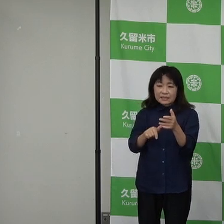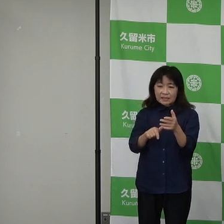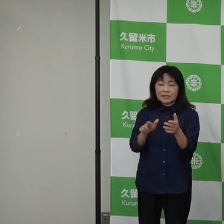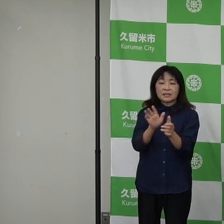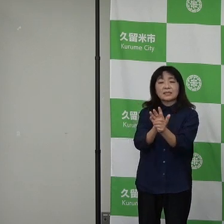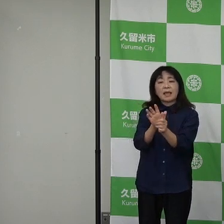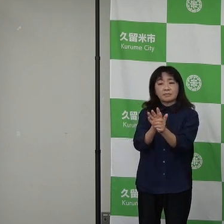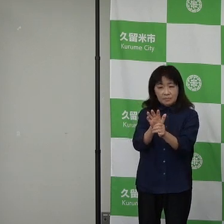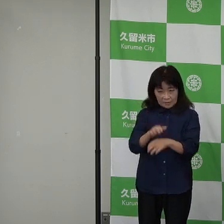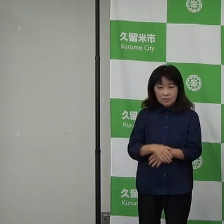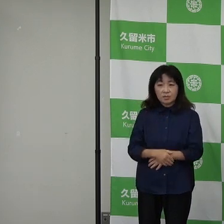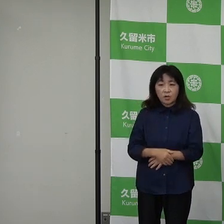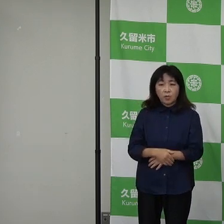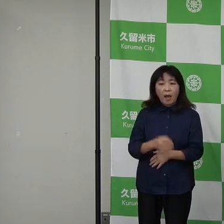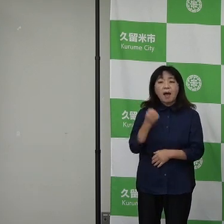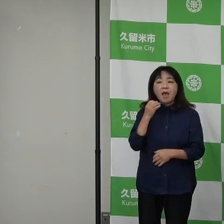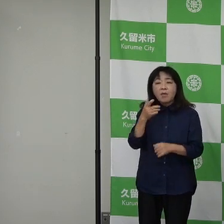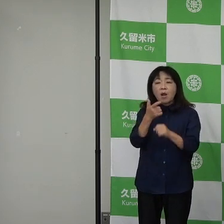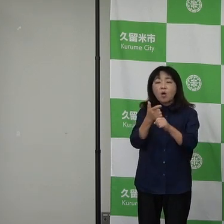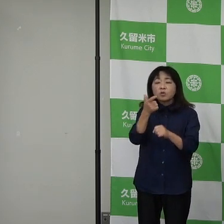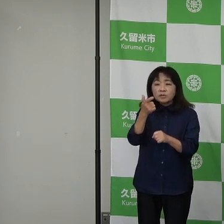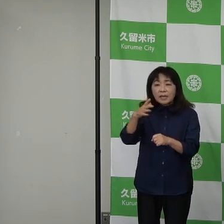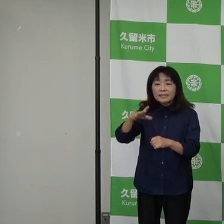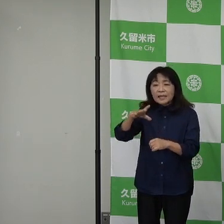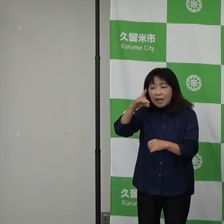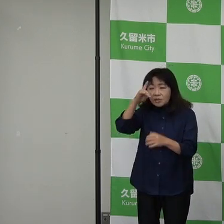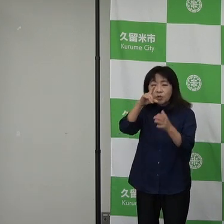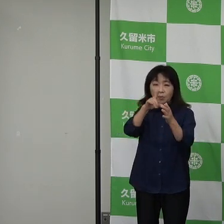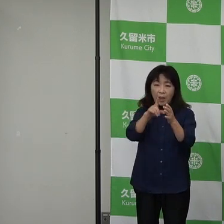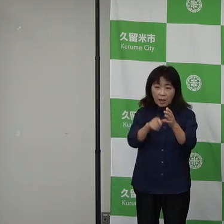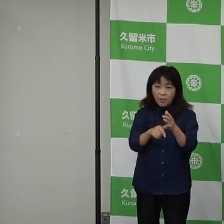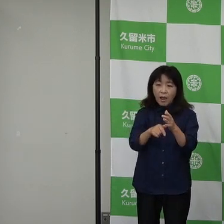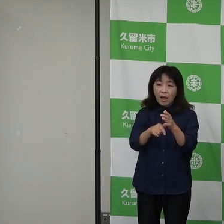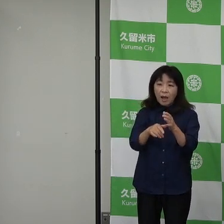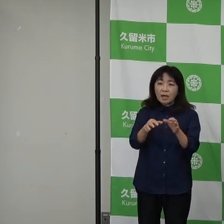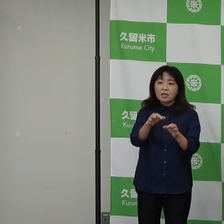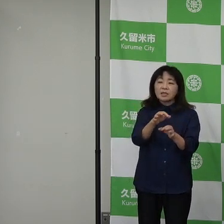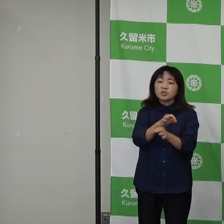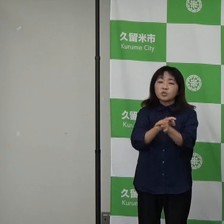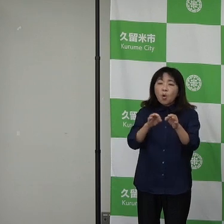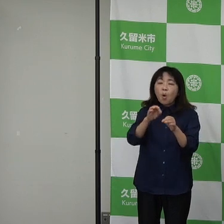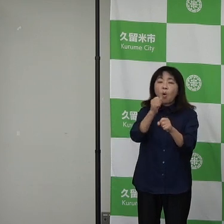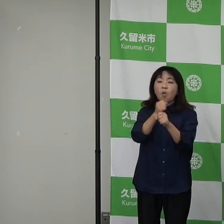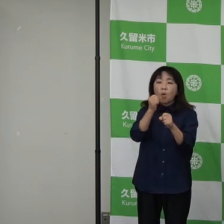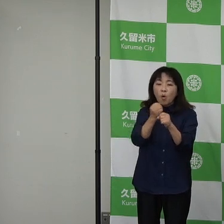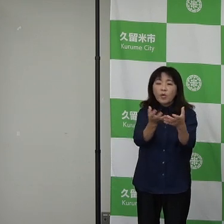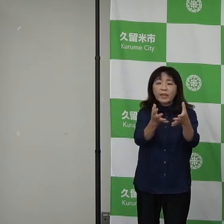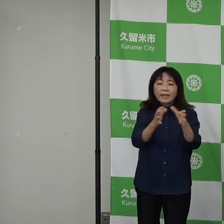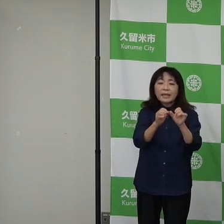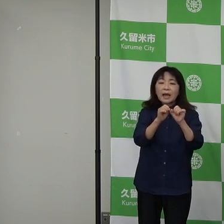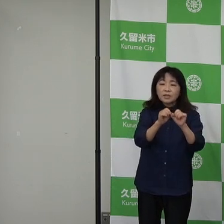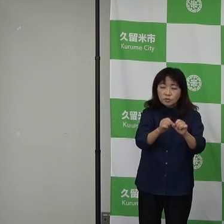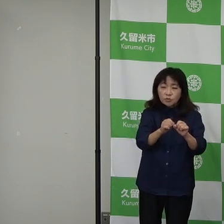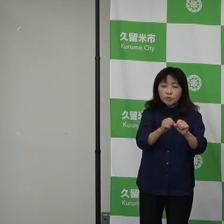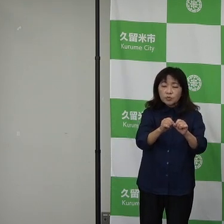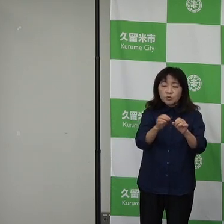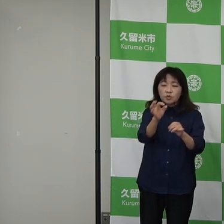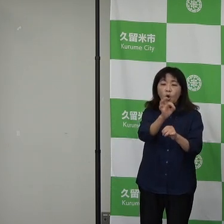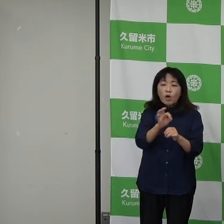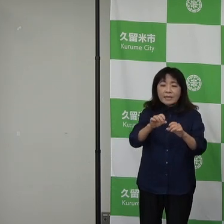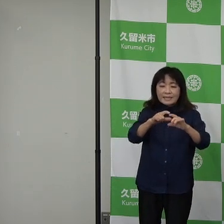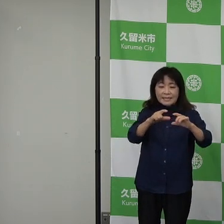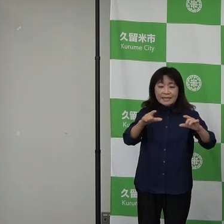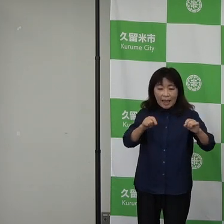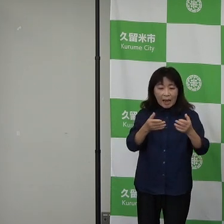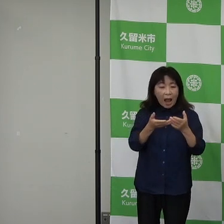ております。これは令和6年度当初予算において商工団体が行う商品券発行事